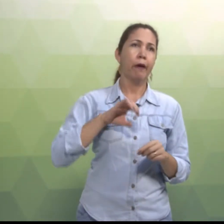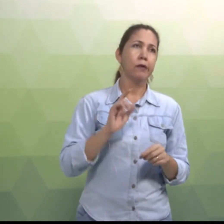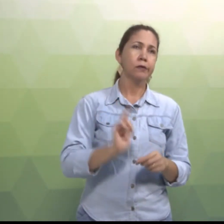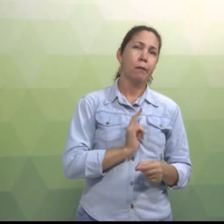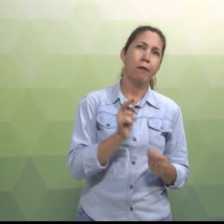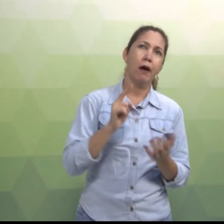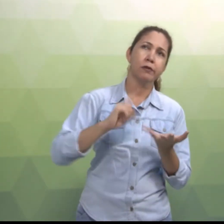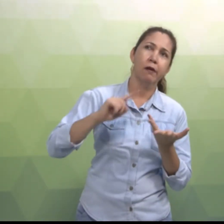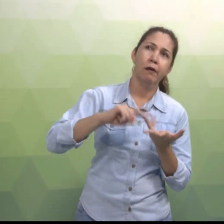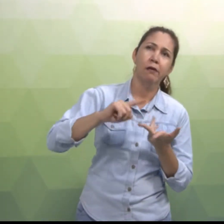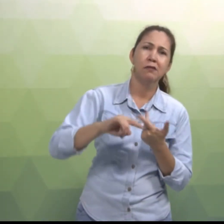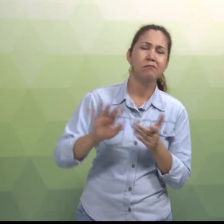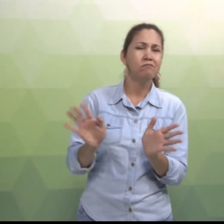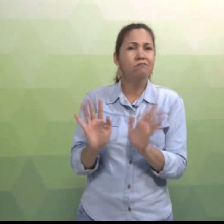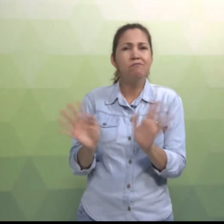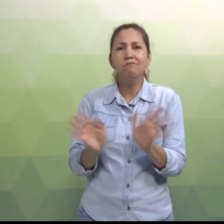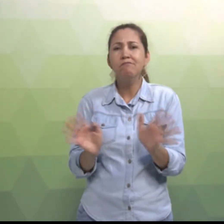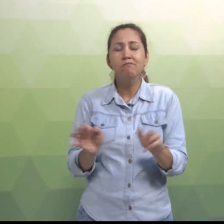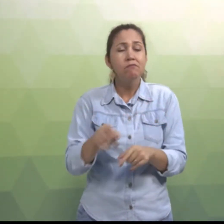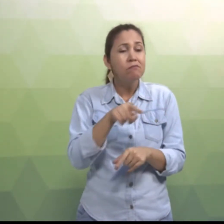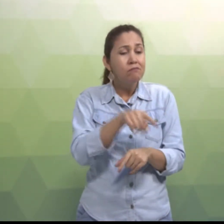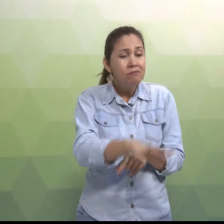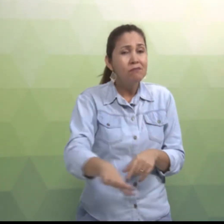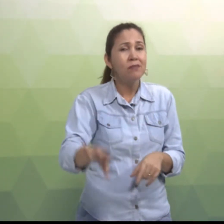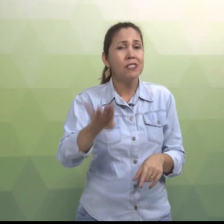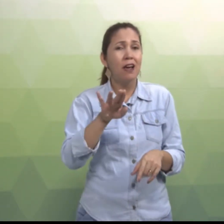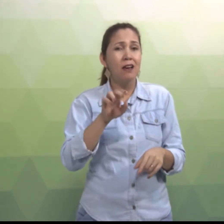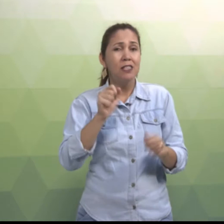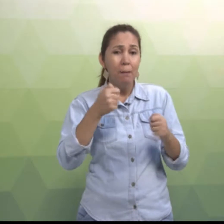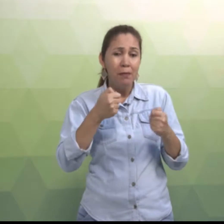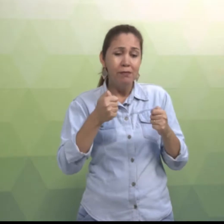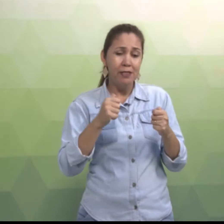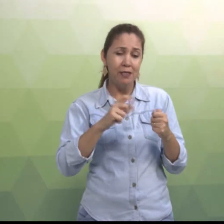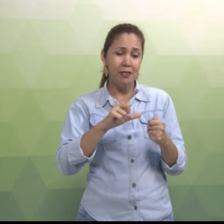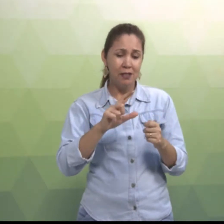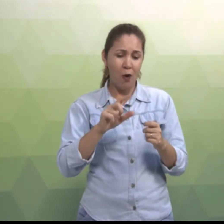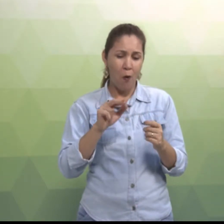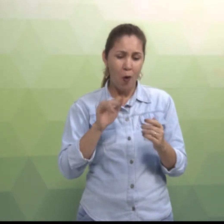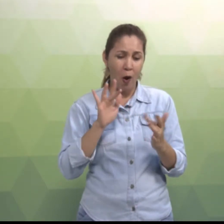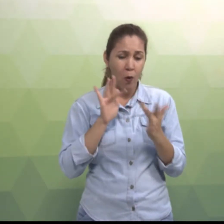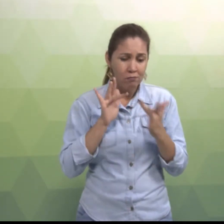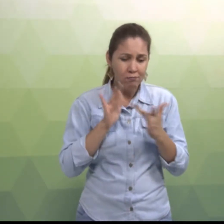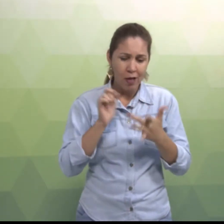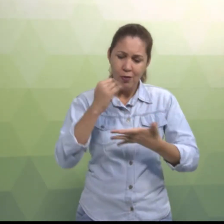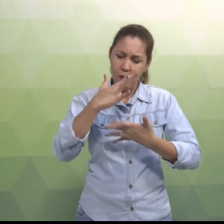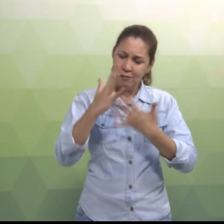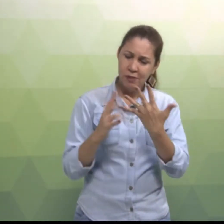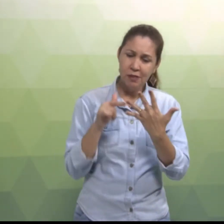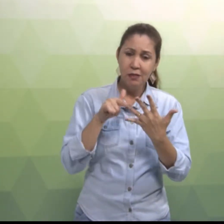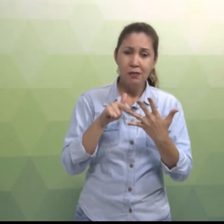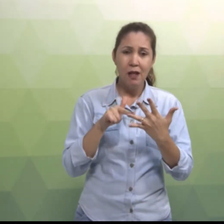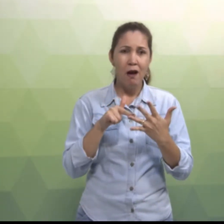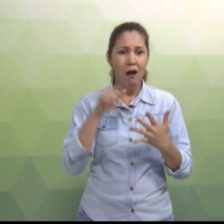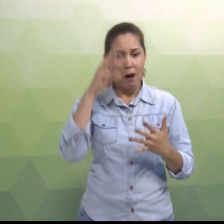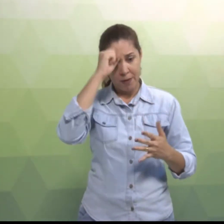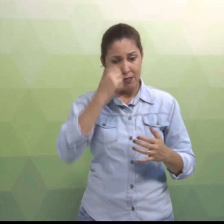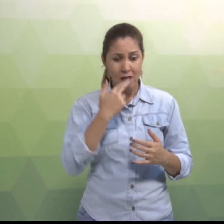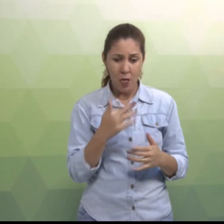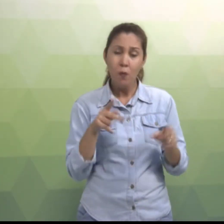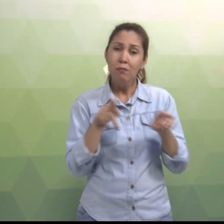Matemática, no caso, seria soma, português seria gramática. Então, essas crianças, elas devem ter contato